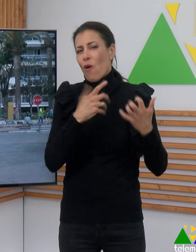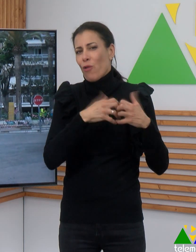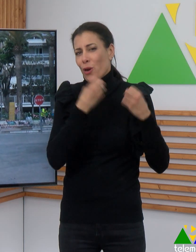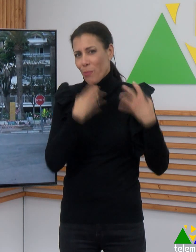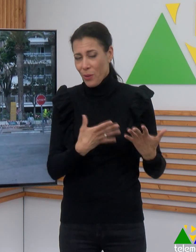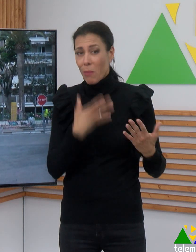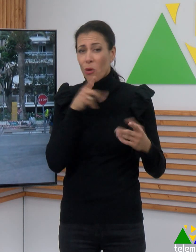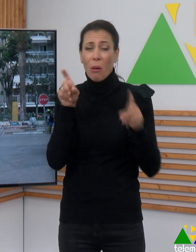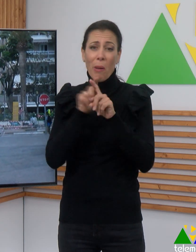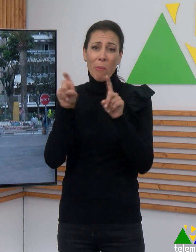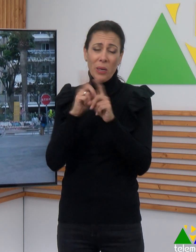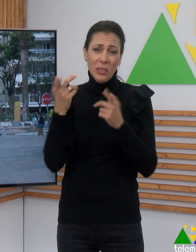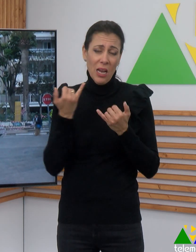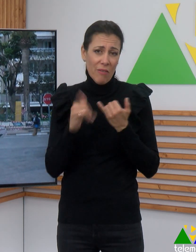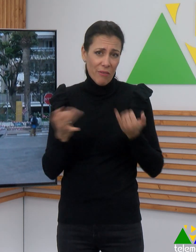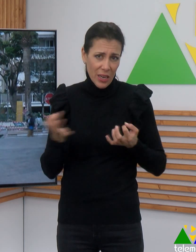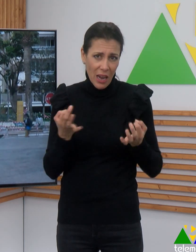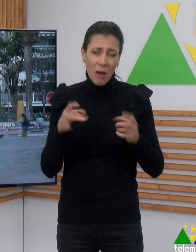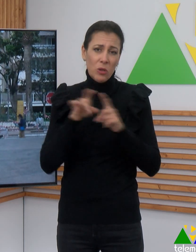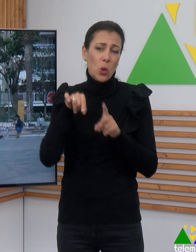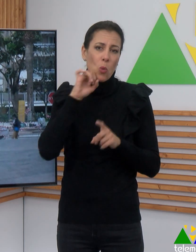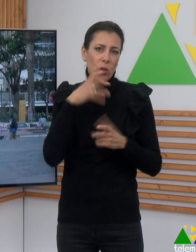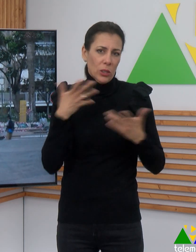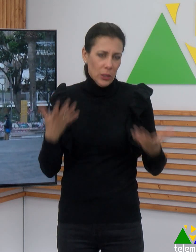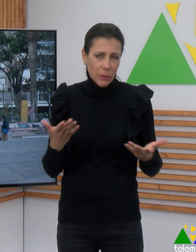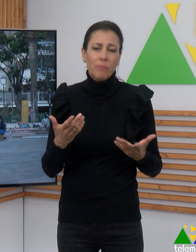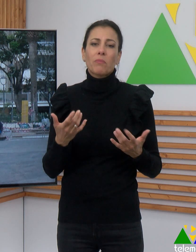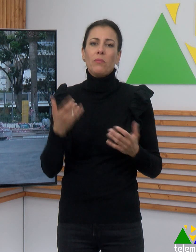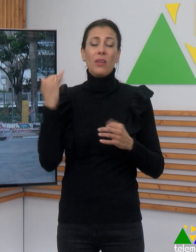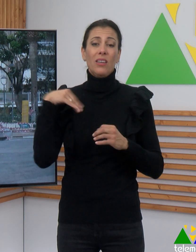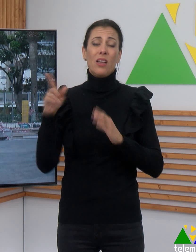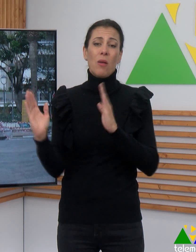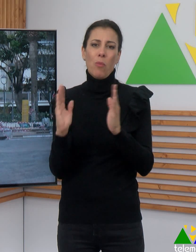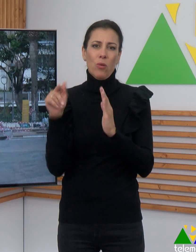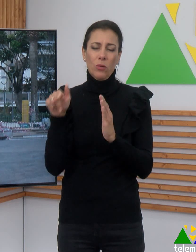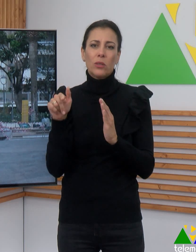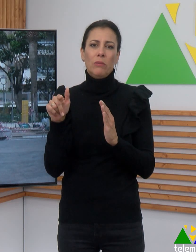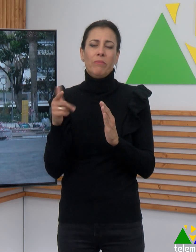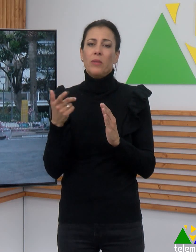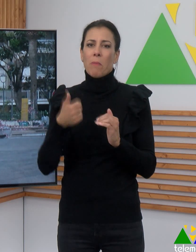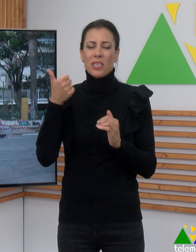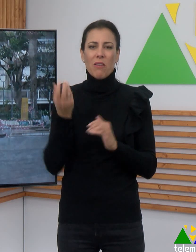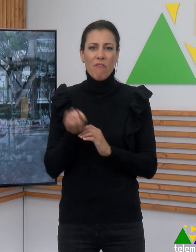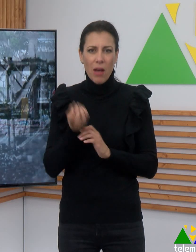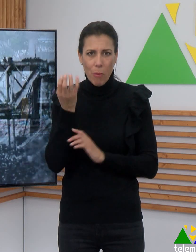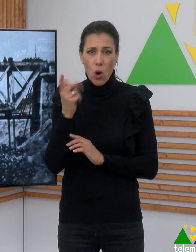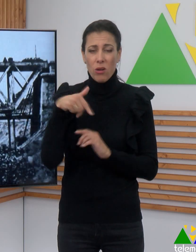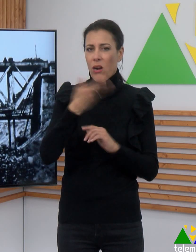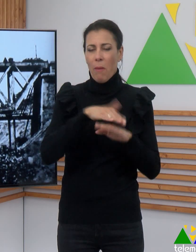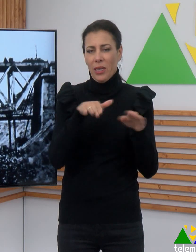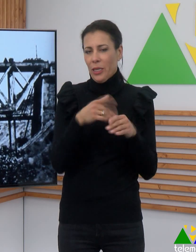empresa donde había algunos empresarios motrileños, como los Morés, en aquella empresa del tranvía vapor a la playa,